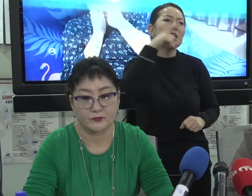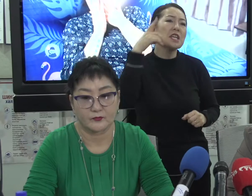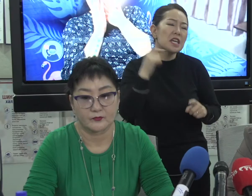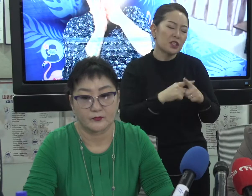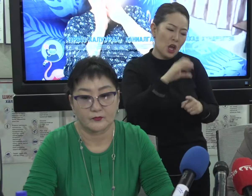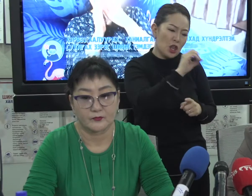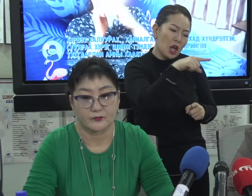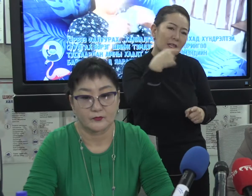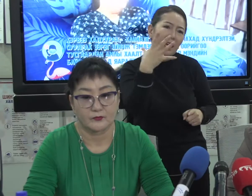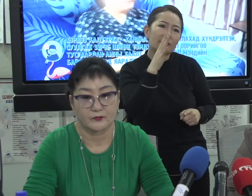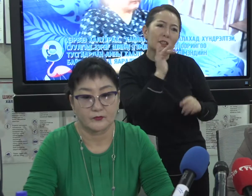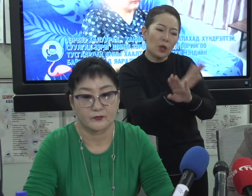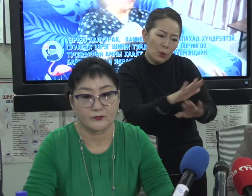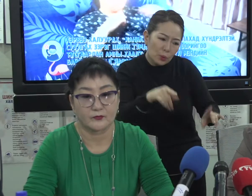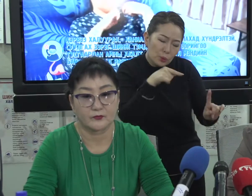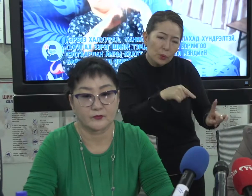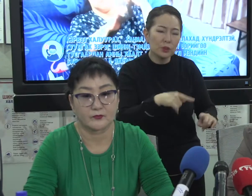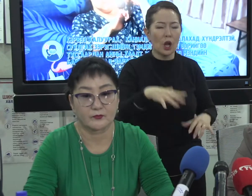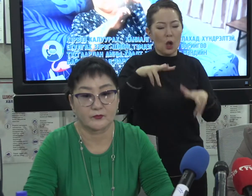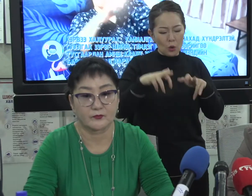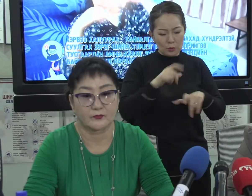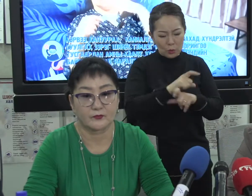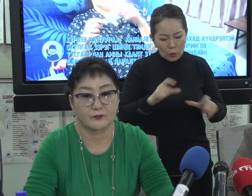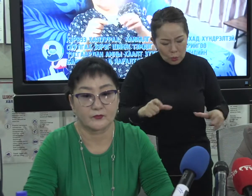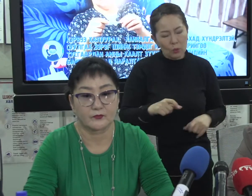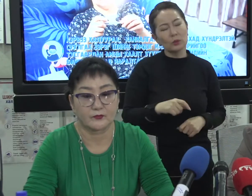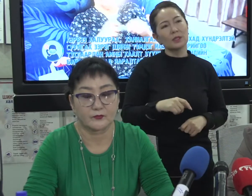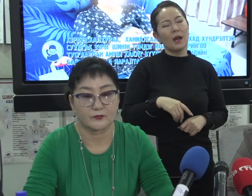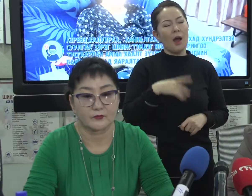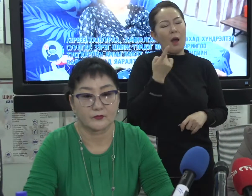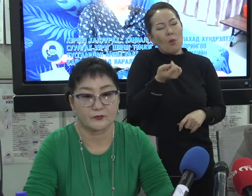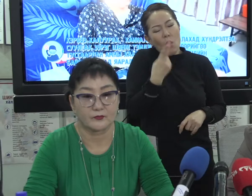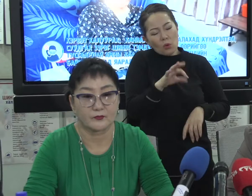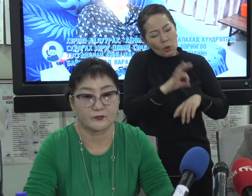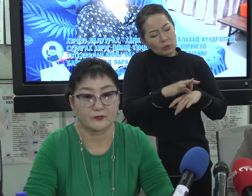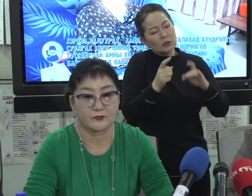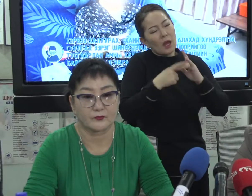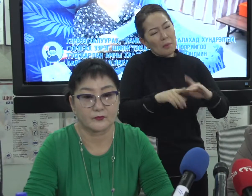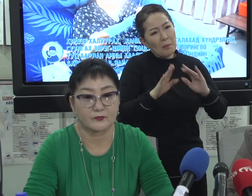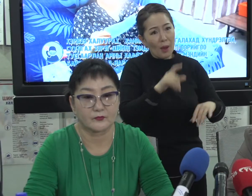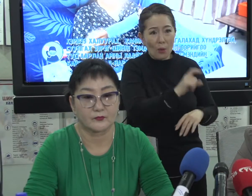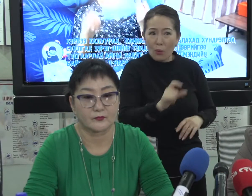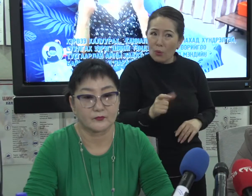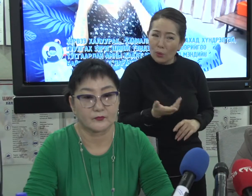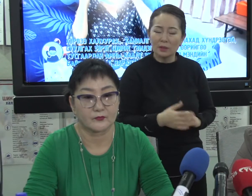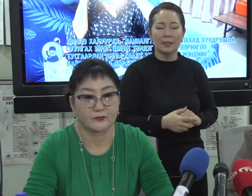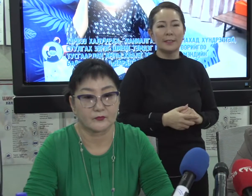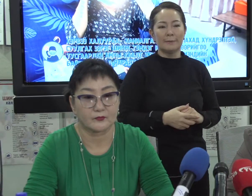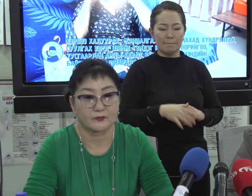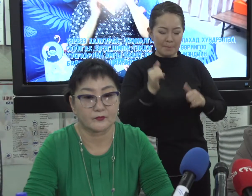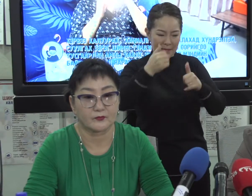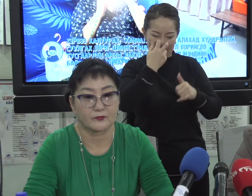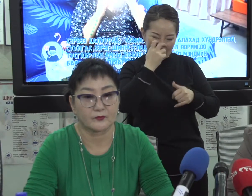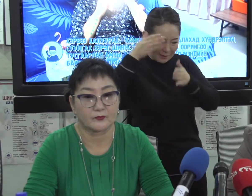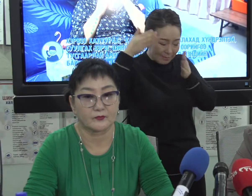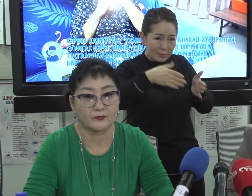насны хүүхдүүд, хөгжлийн бэрхшээлтэй иргэн, арх хүч өвчтэй, хэвтрийн энэ өвчтнүүд одоо хяналтанд